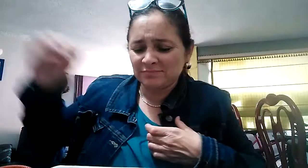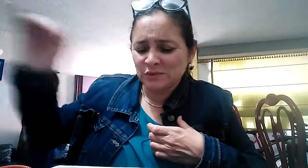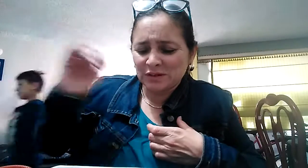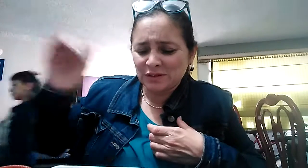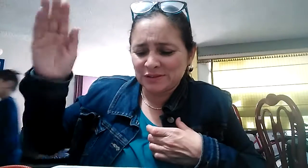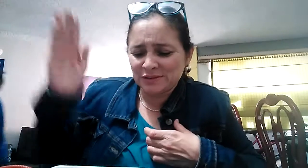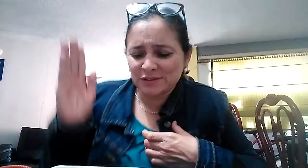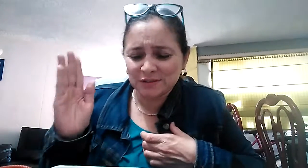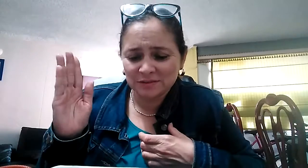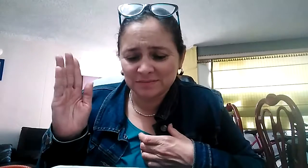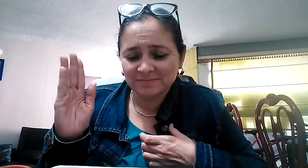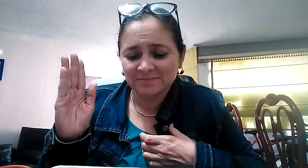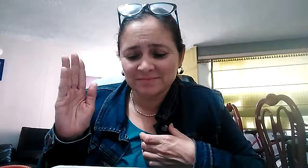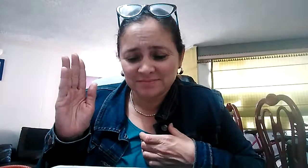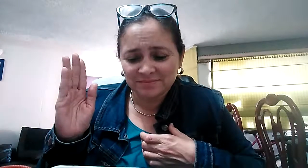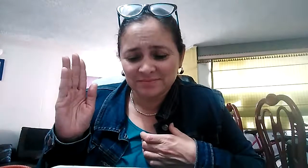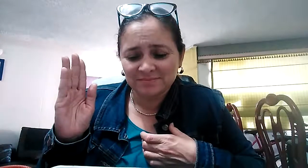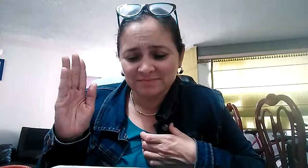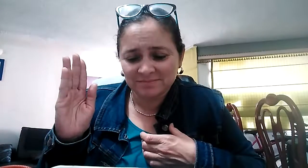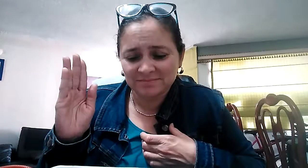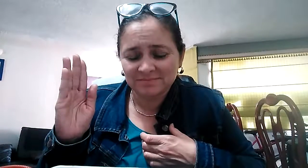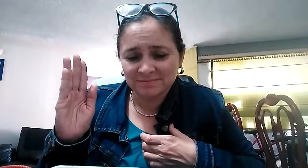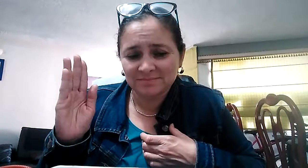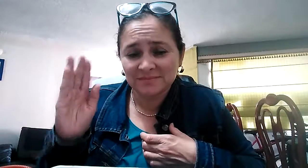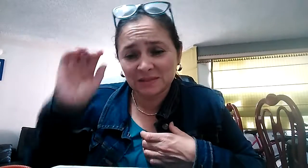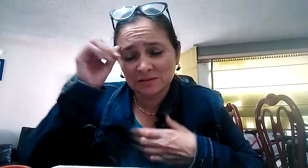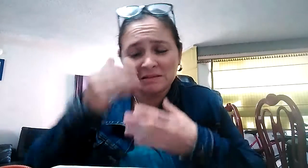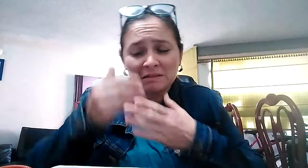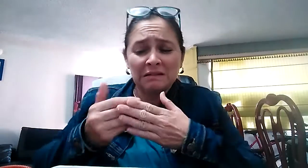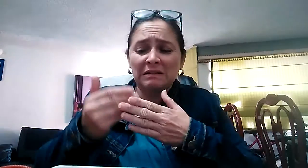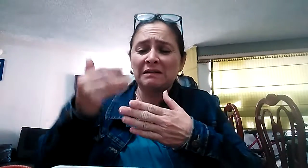Chicos, hay una rara luz verde saliendo de ese juego. No, es una luz verde normal.